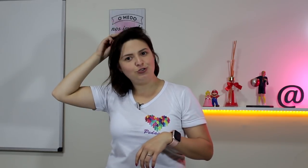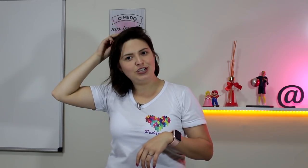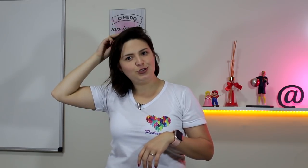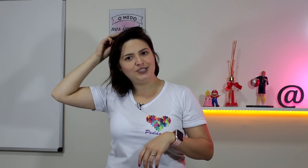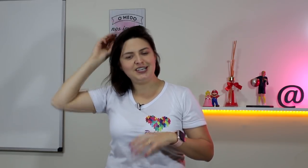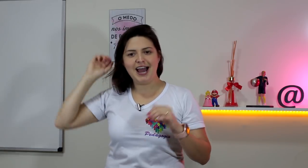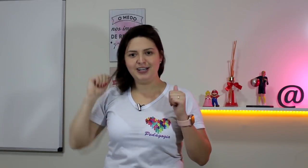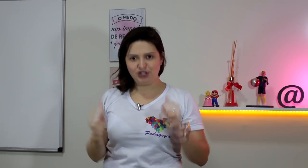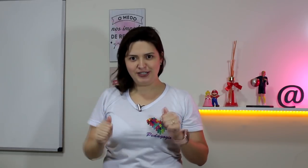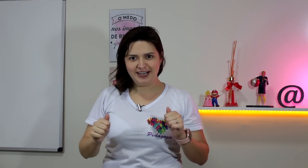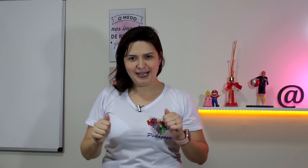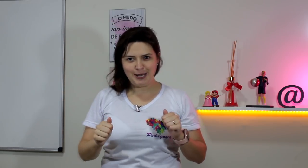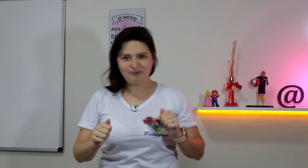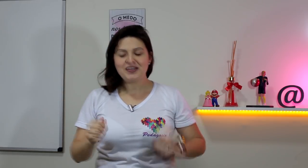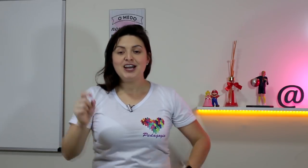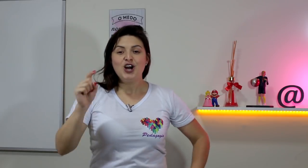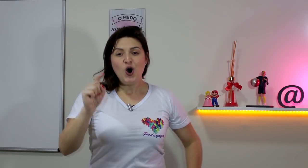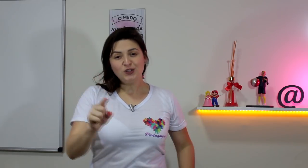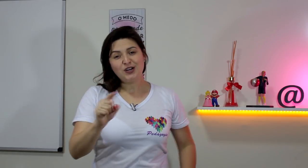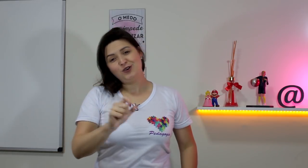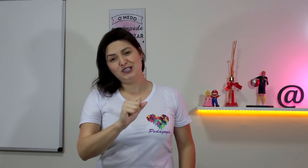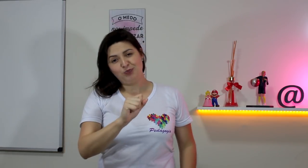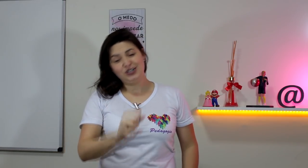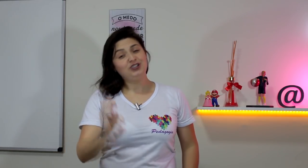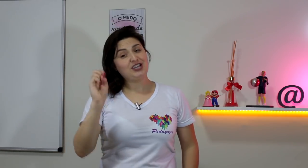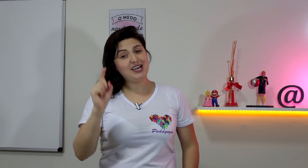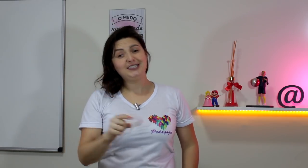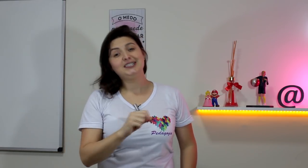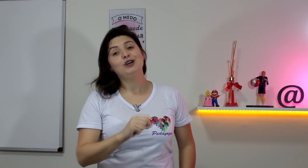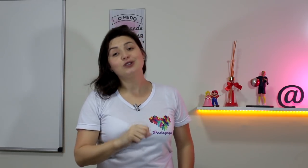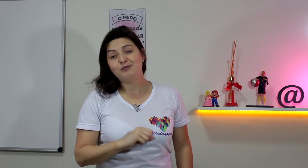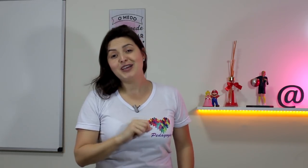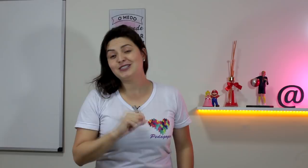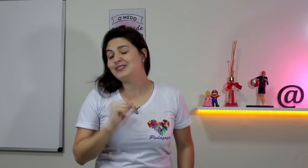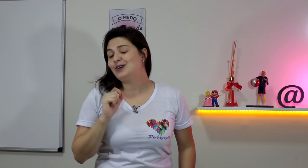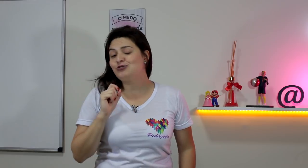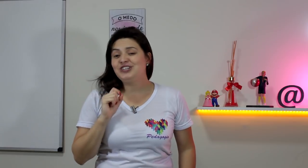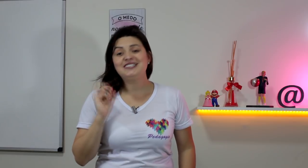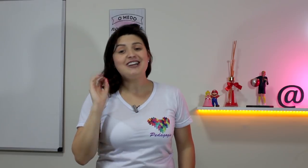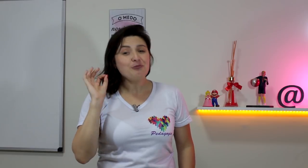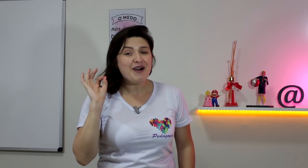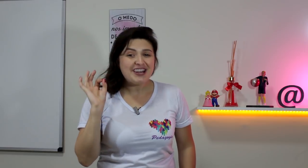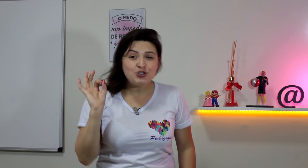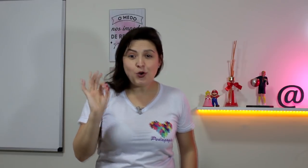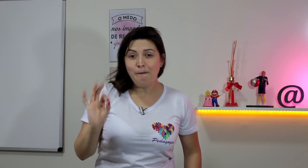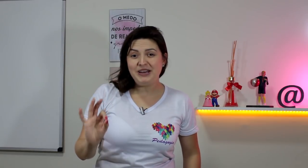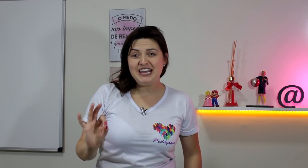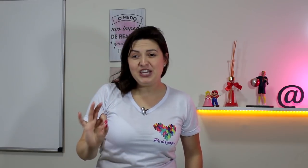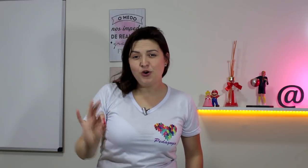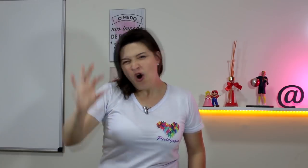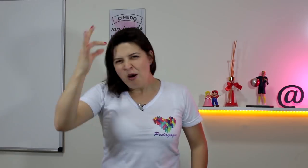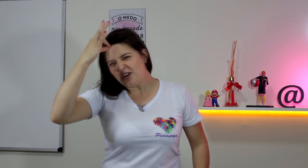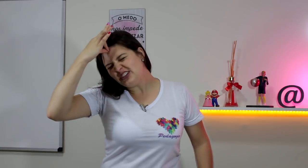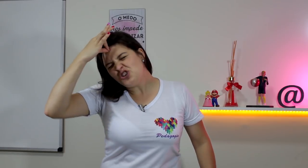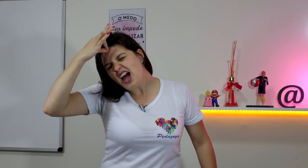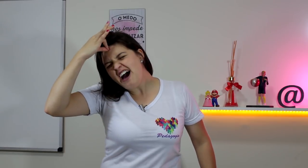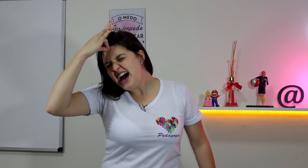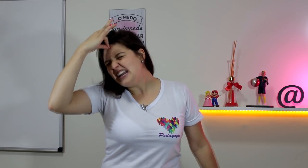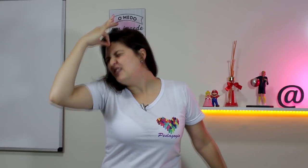de associar e de entender. Outra coisa importante é que esse sinal também às vezes é utilizado para sobrinho. Professora Ana, você